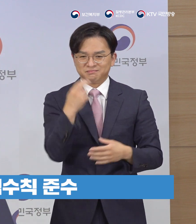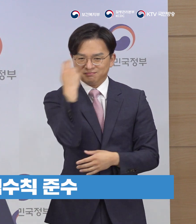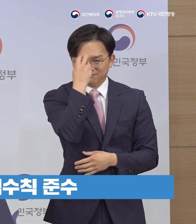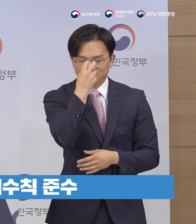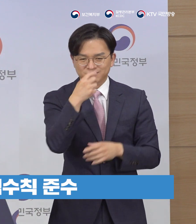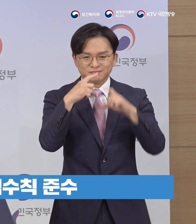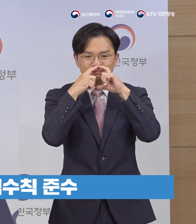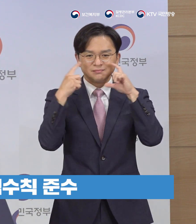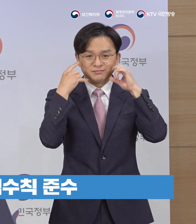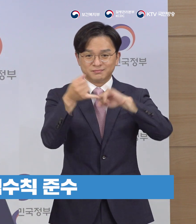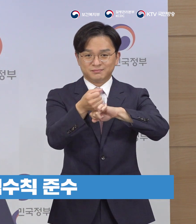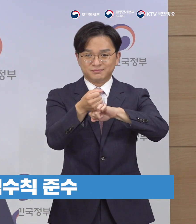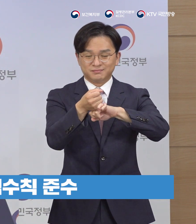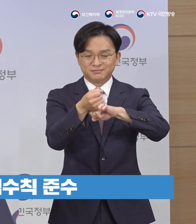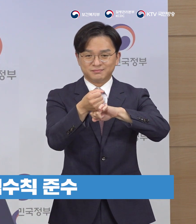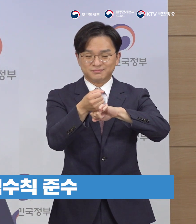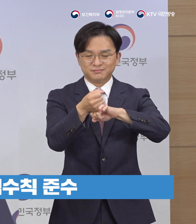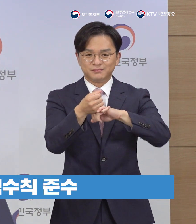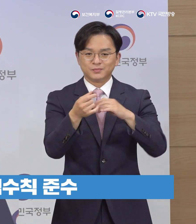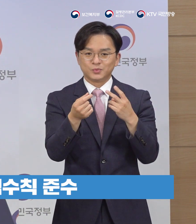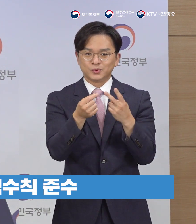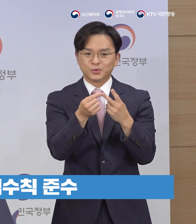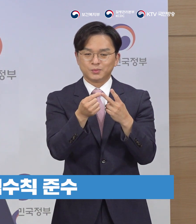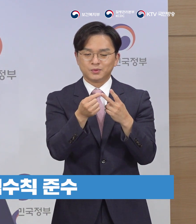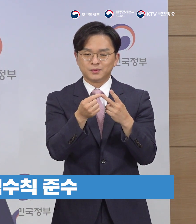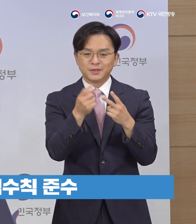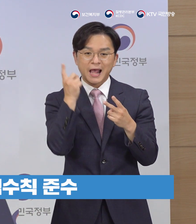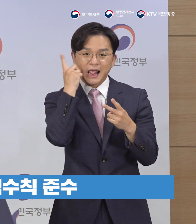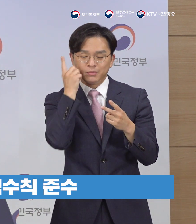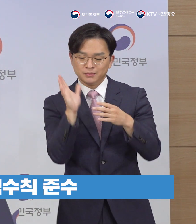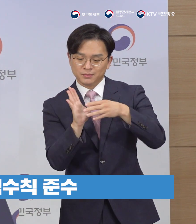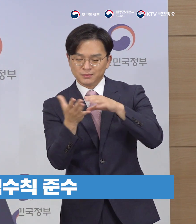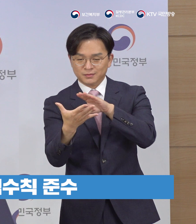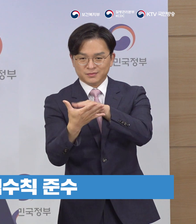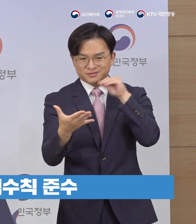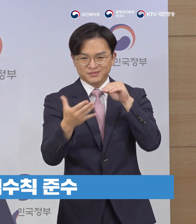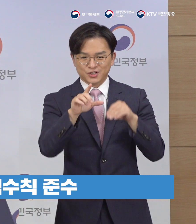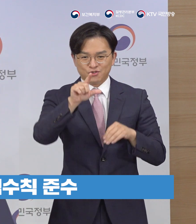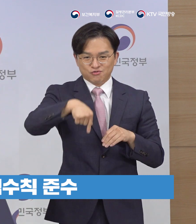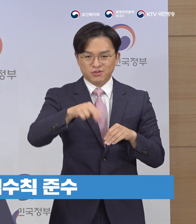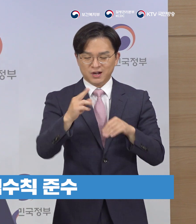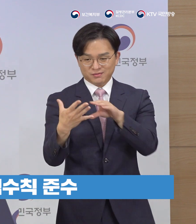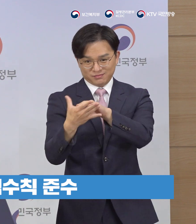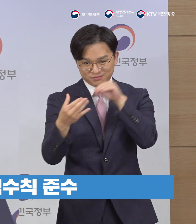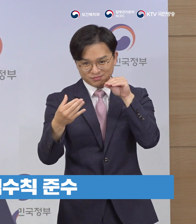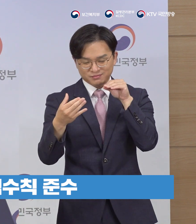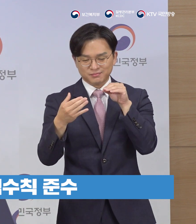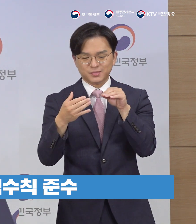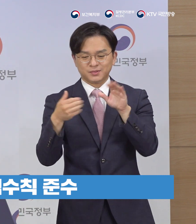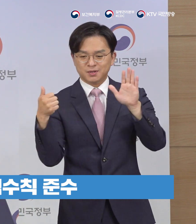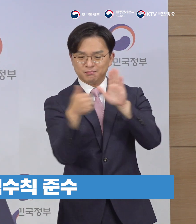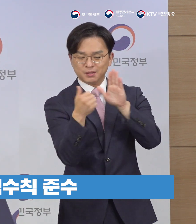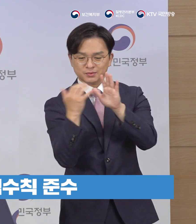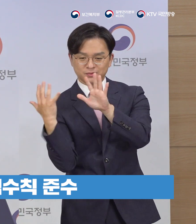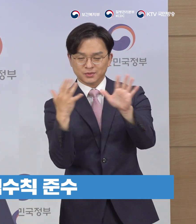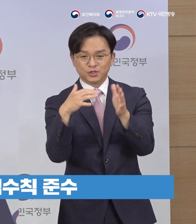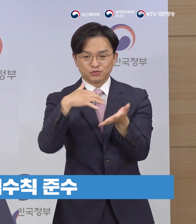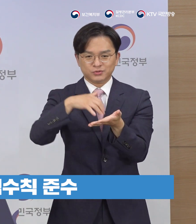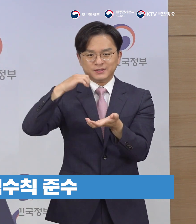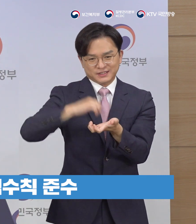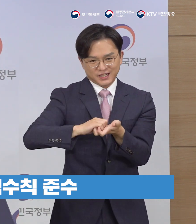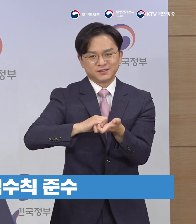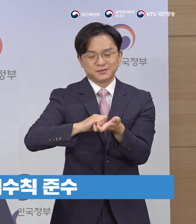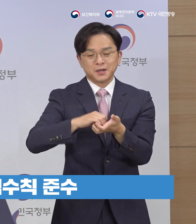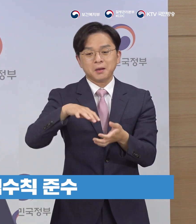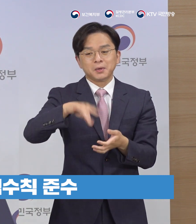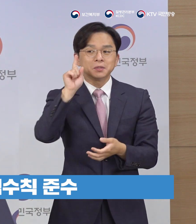초기에는 입장 인원을 제한하고 전자출입명부 도입, 마스크 착용 등 방역 수칙을 준수하면서 단계적으로